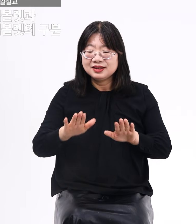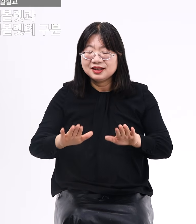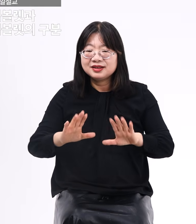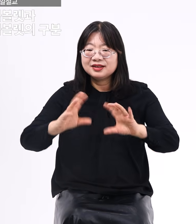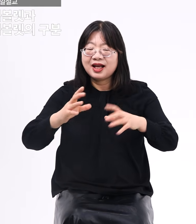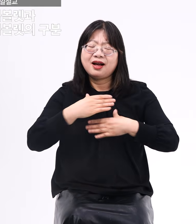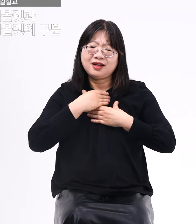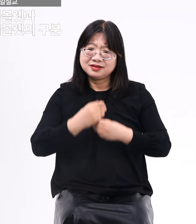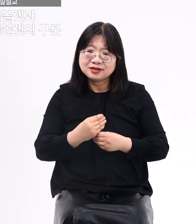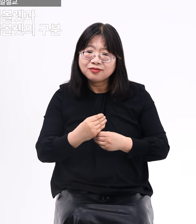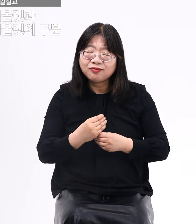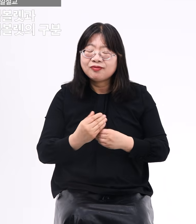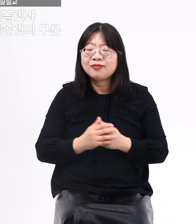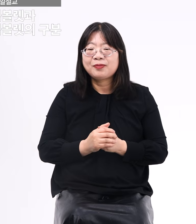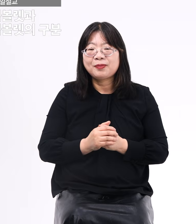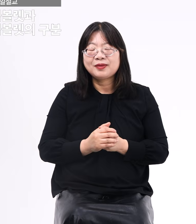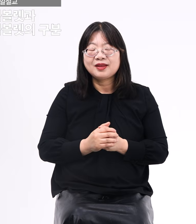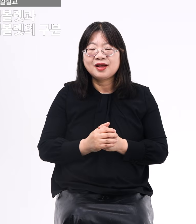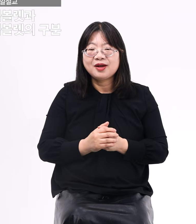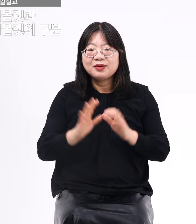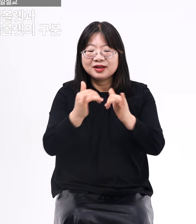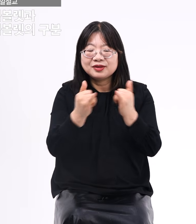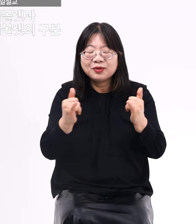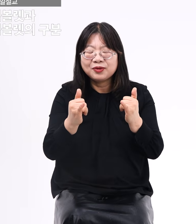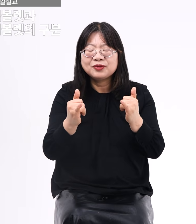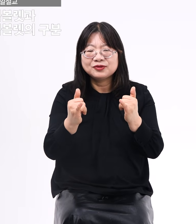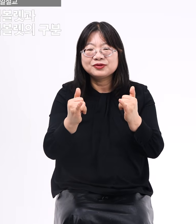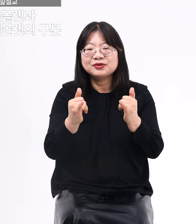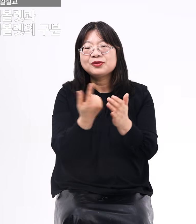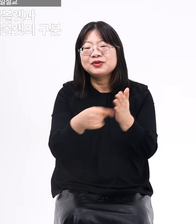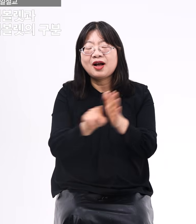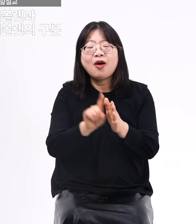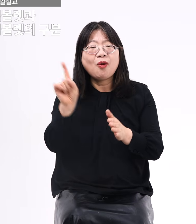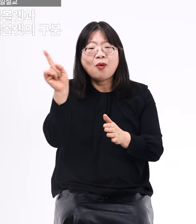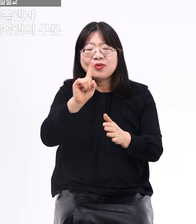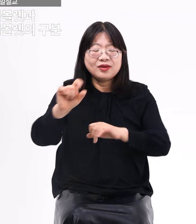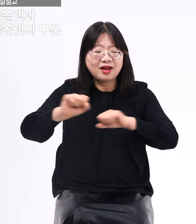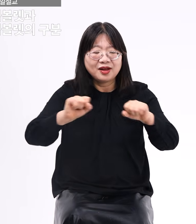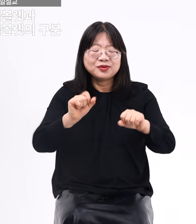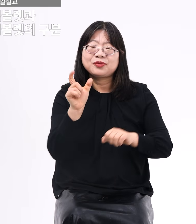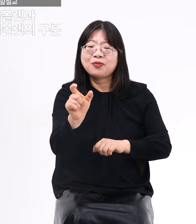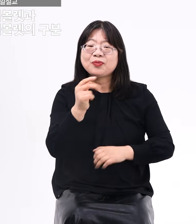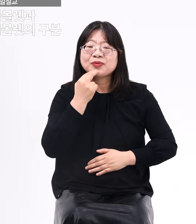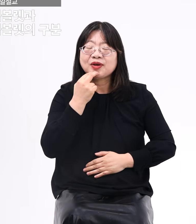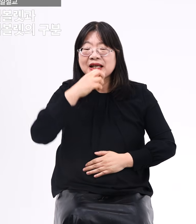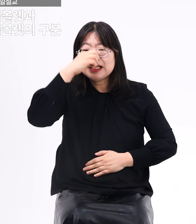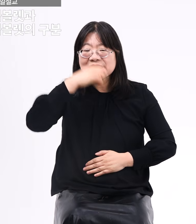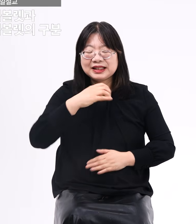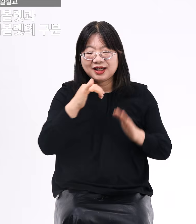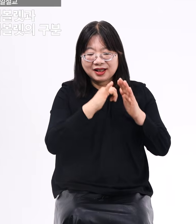안녕과 백성들의 평안을 위한 어떤 기록도 없어요. 그냥 잘